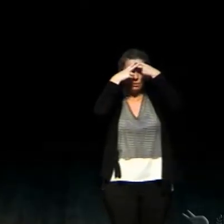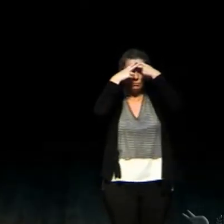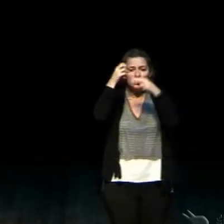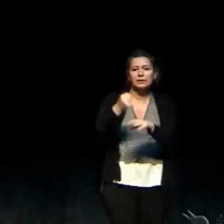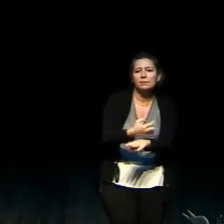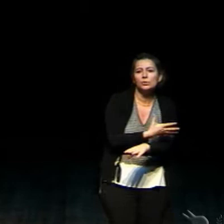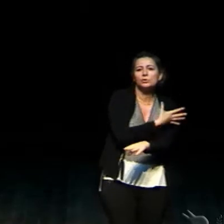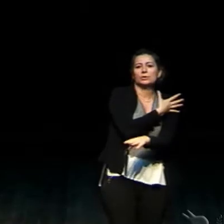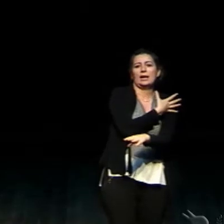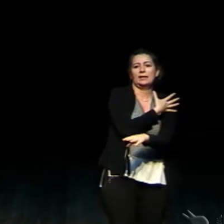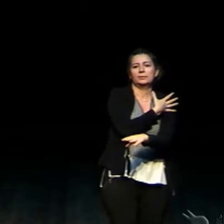medo, ele às vezes